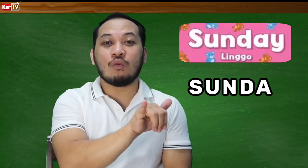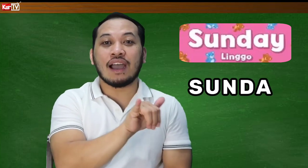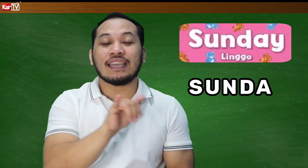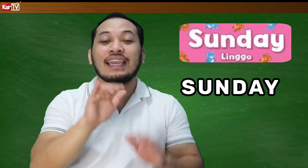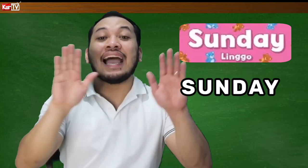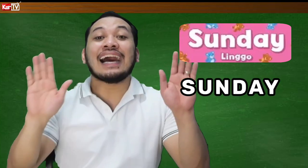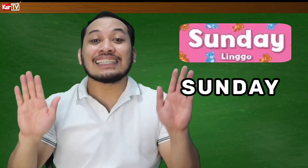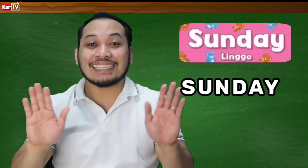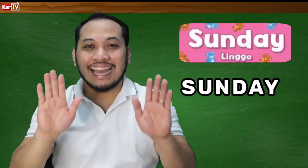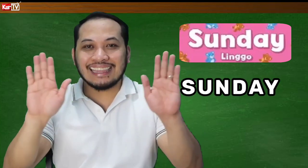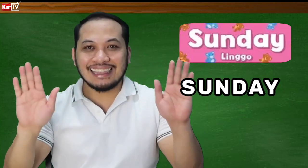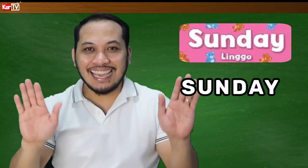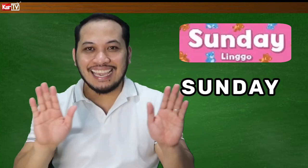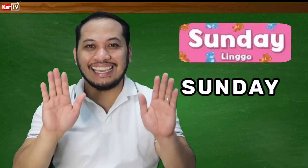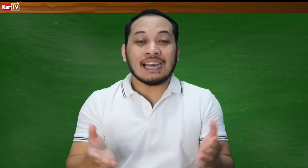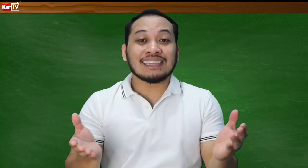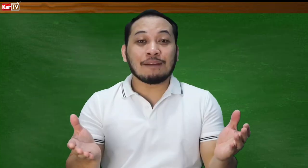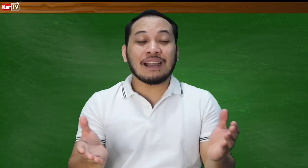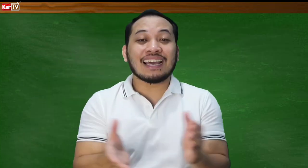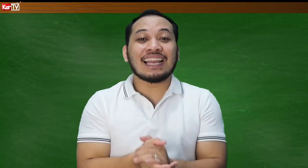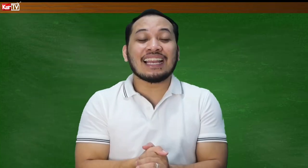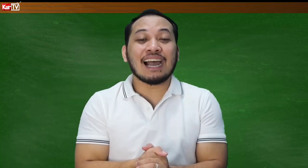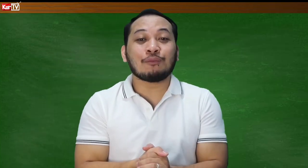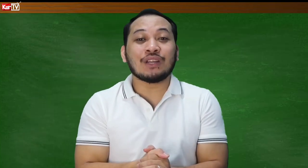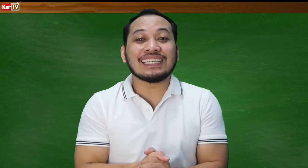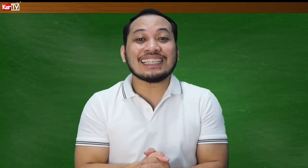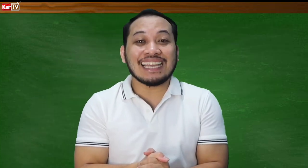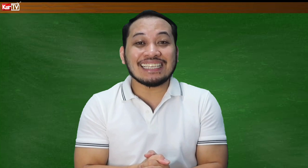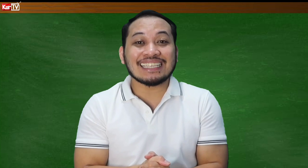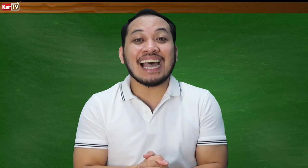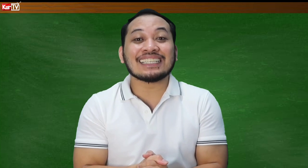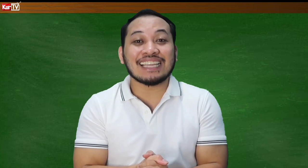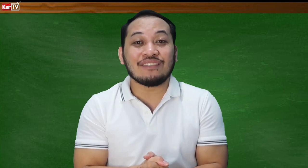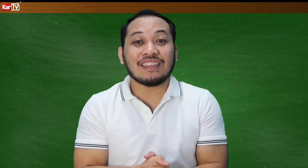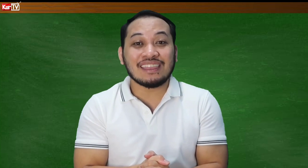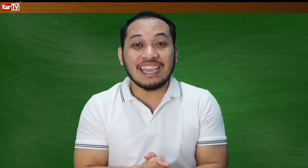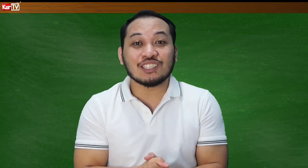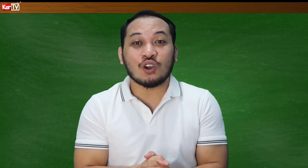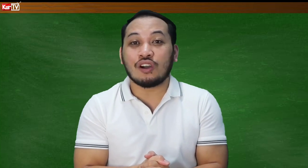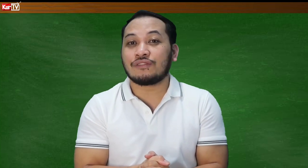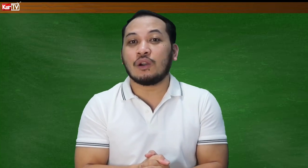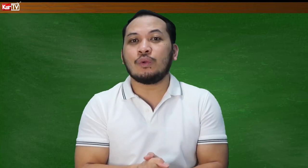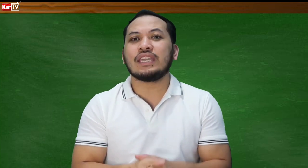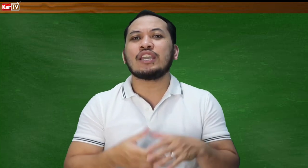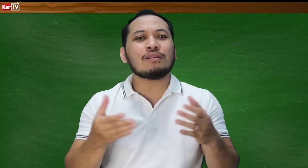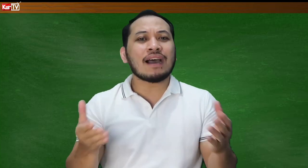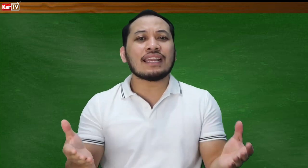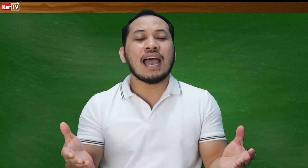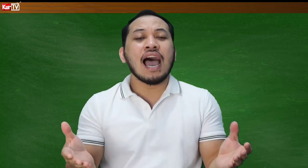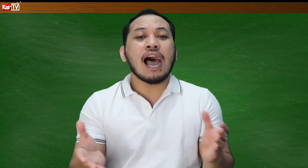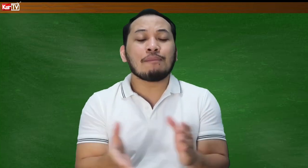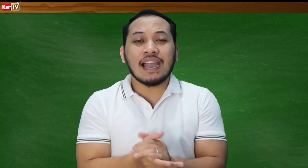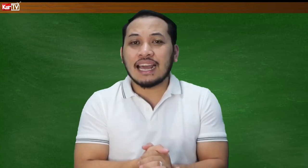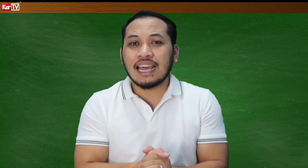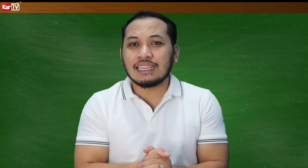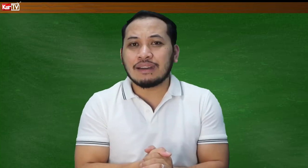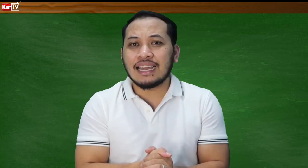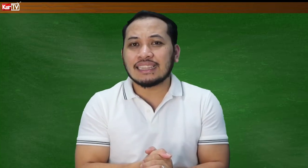S-U-N-D-A-Y. Sunday. At napag-aralan na nga po natin Isenyas ang 7 days of the week. Ngayon naman, ang pag-aaralan naman natin,